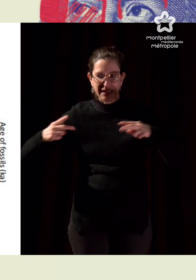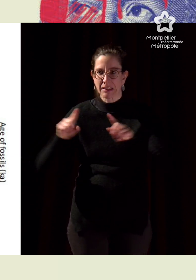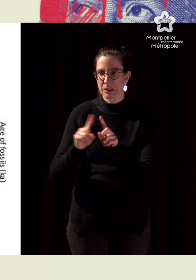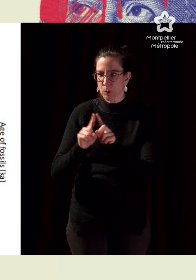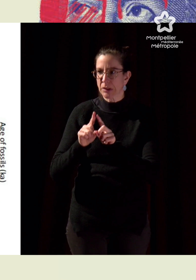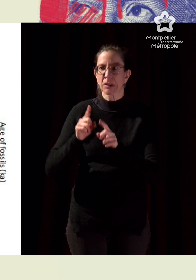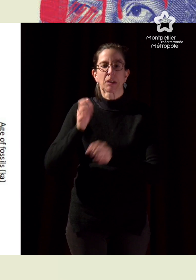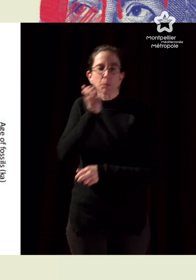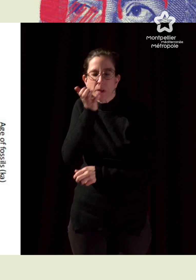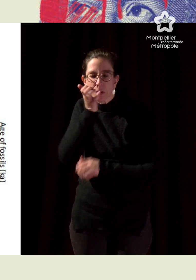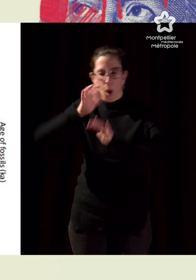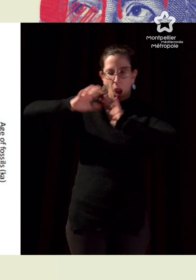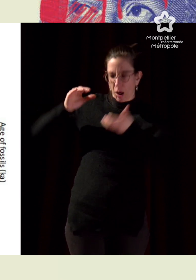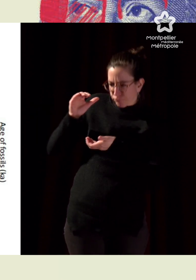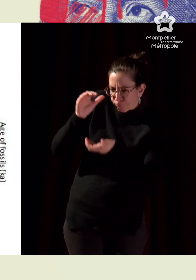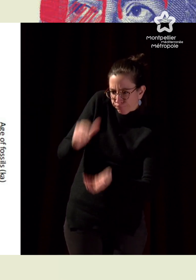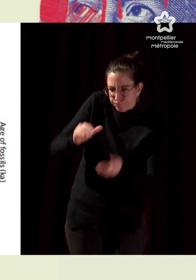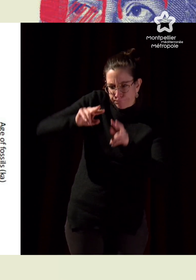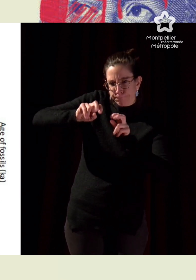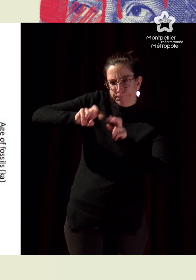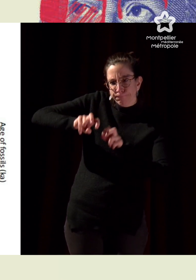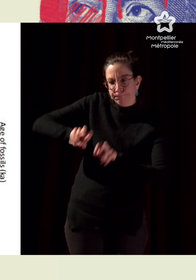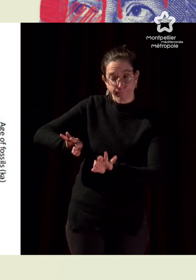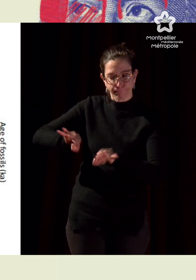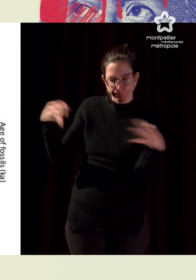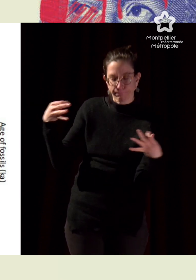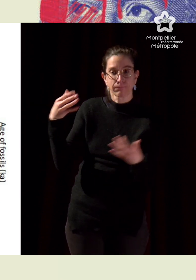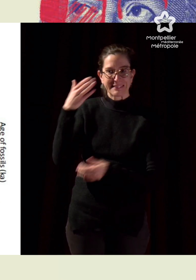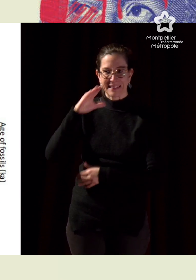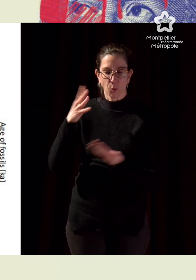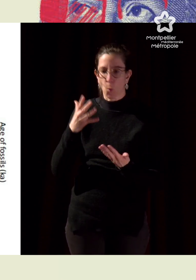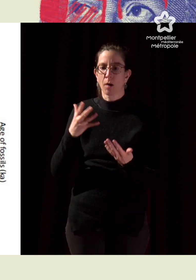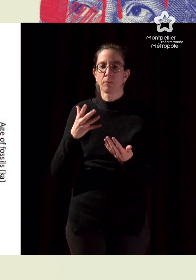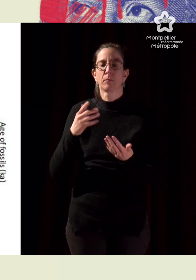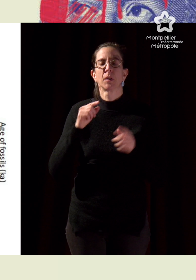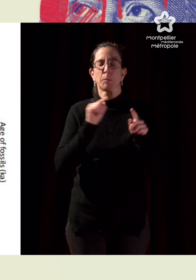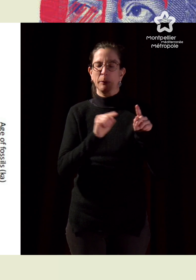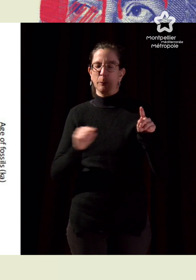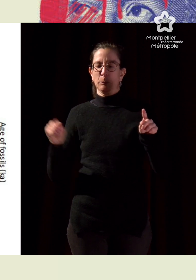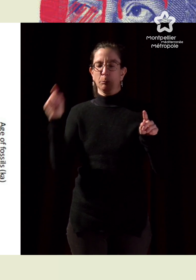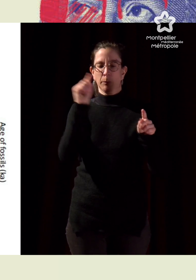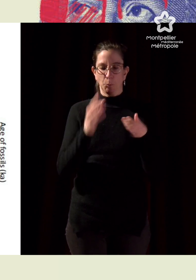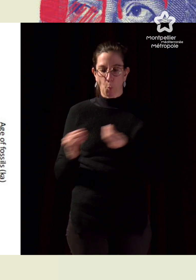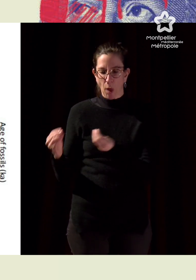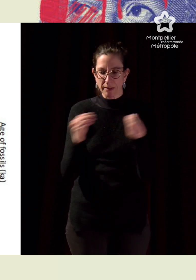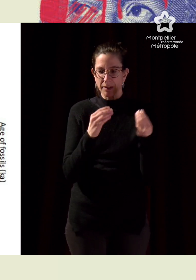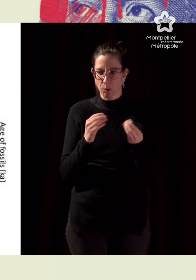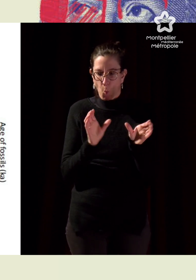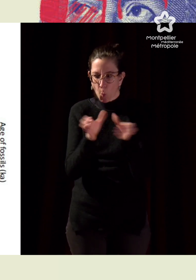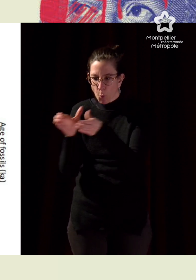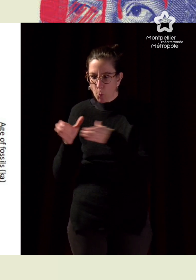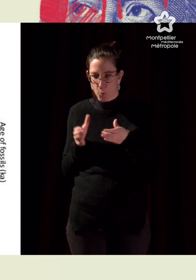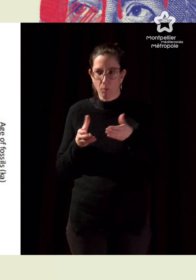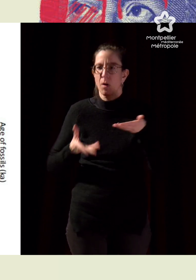de la préhistoire, enfin des données culturelles, c'est qu'il y a eu des échanges entre ces populations-là hein, pendant